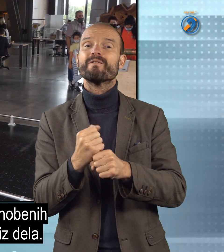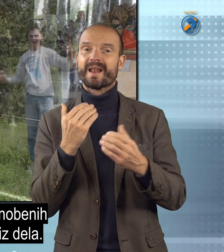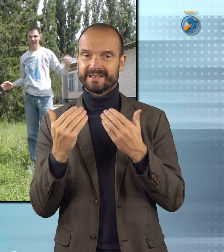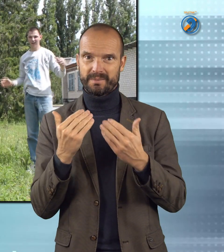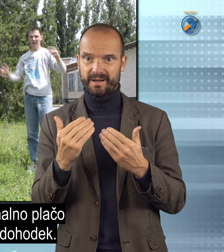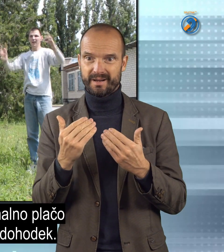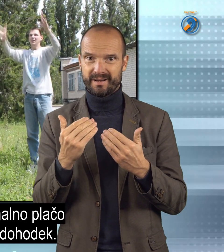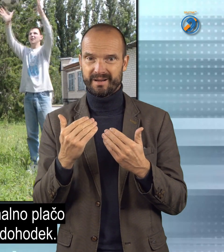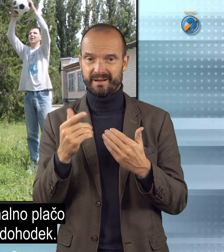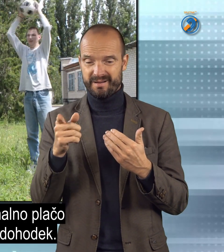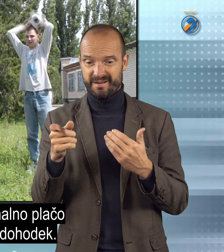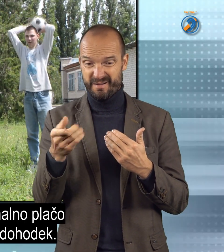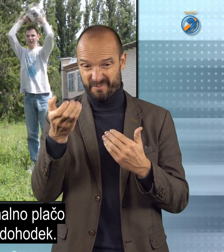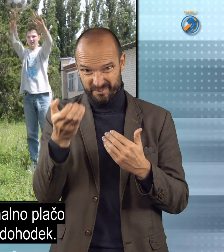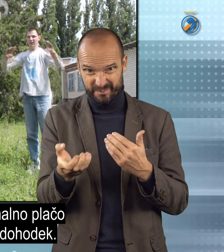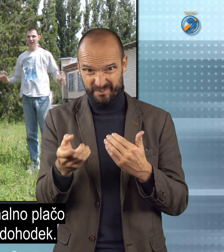dela, pod